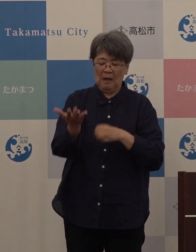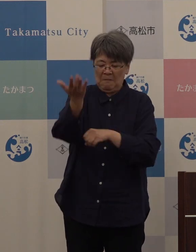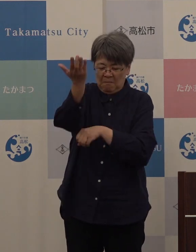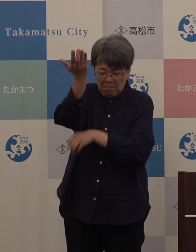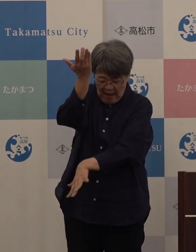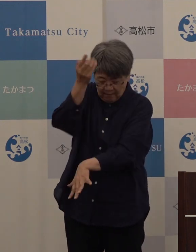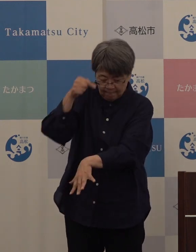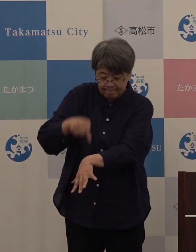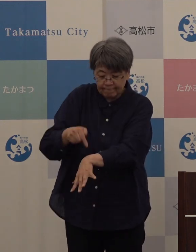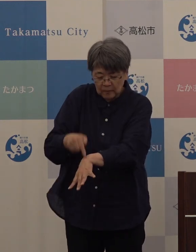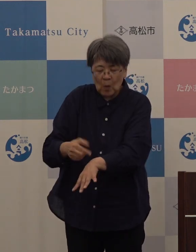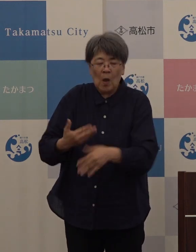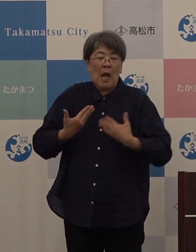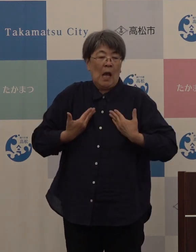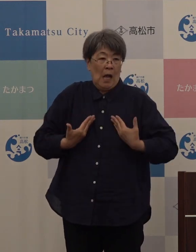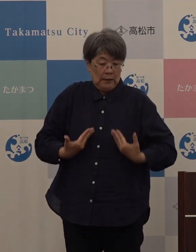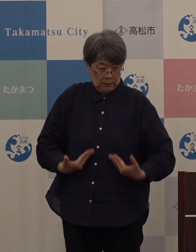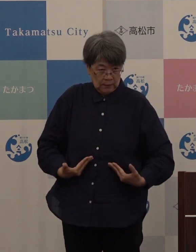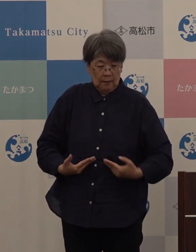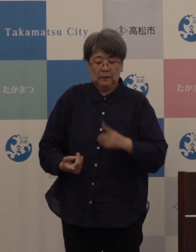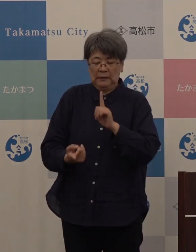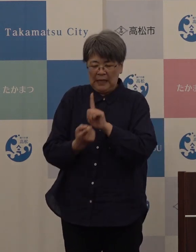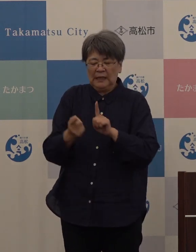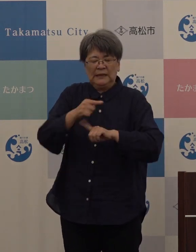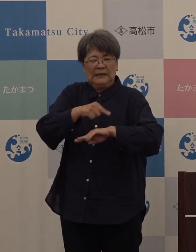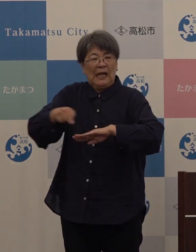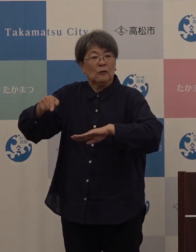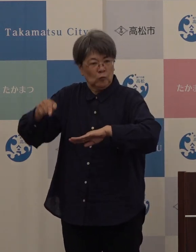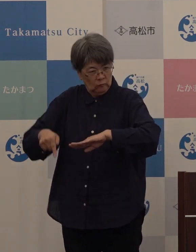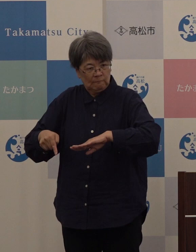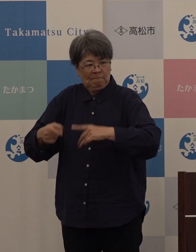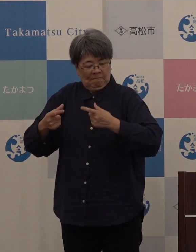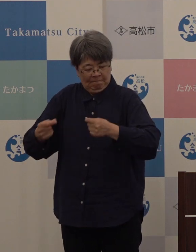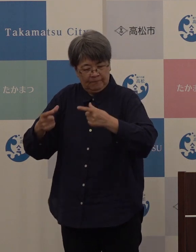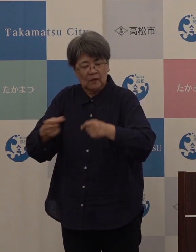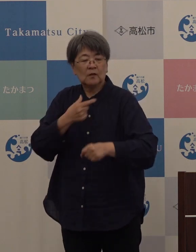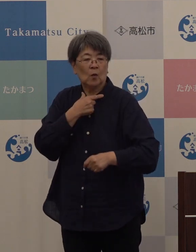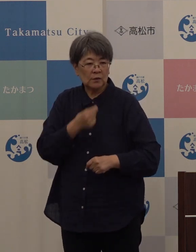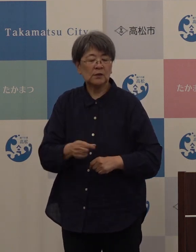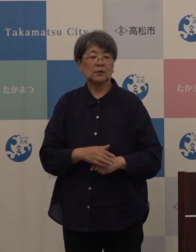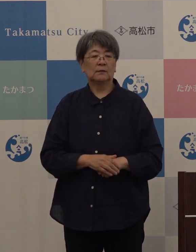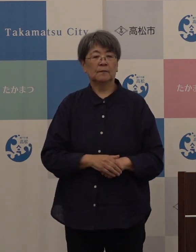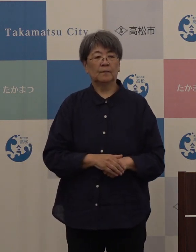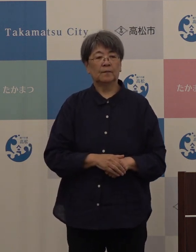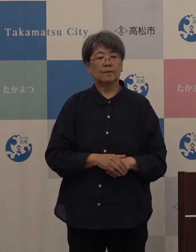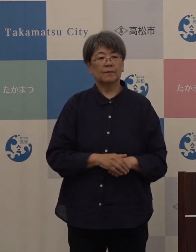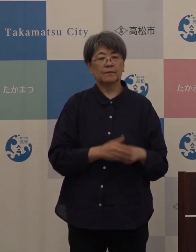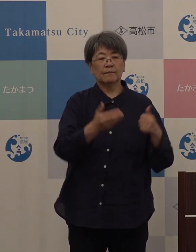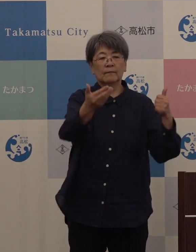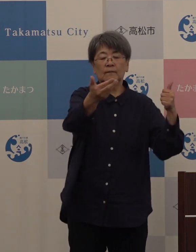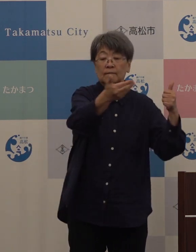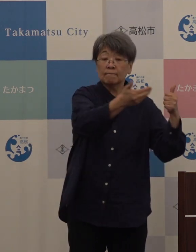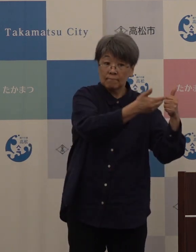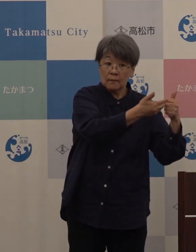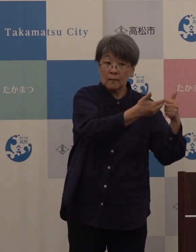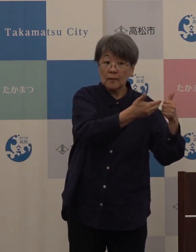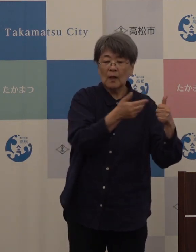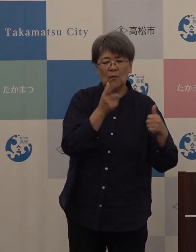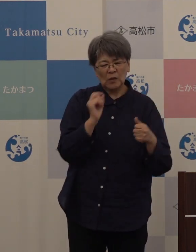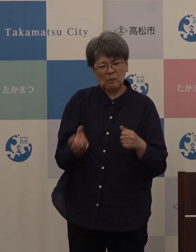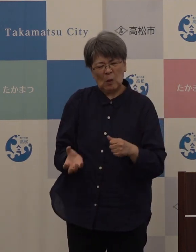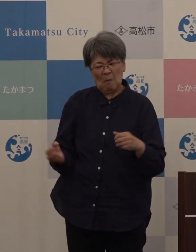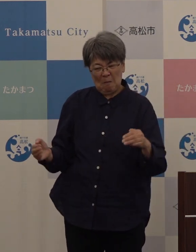対策を見直していただくということが必要かなというふうに思っております。 これで事故につながったらとかっていうのは考えられ